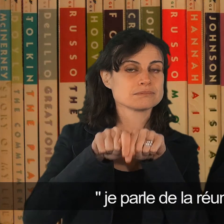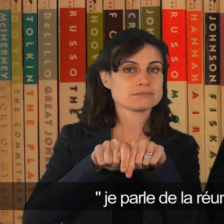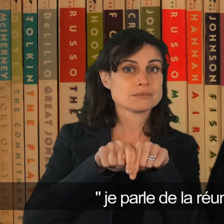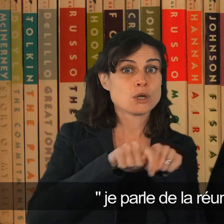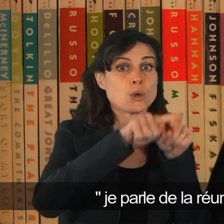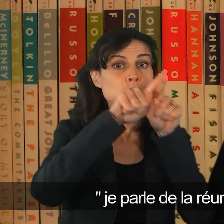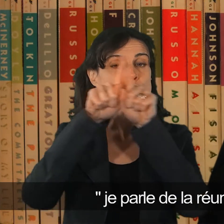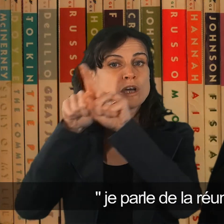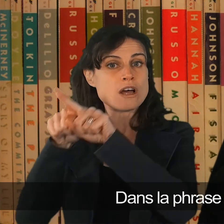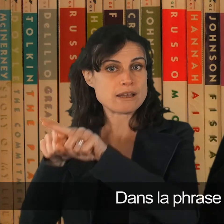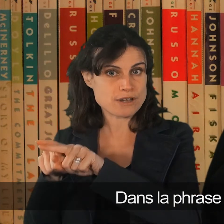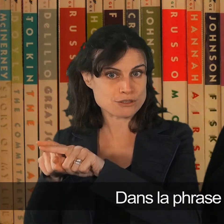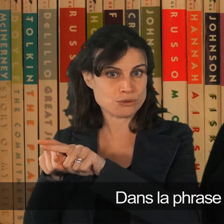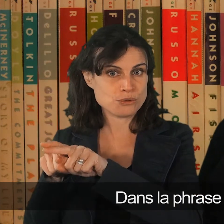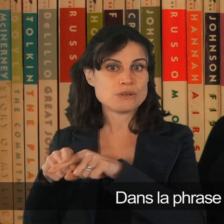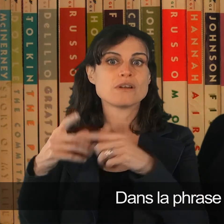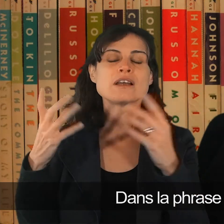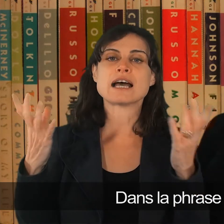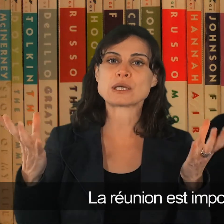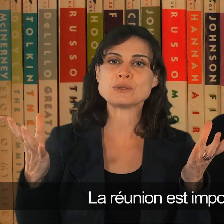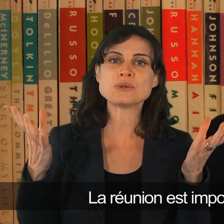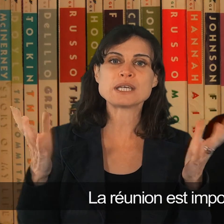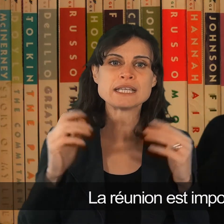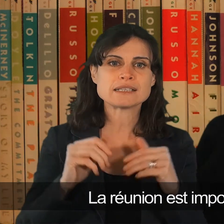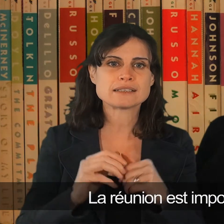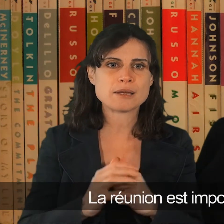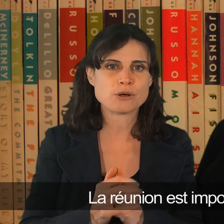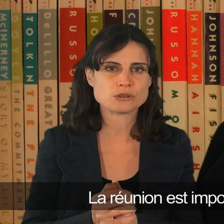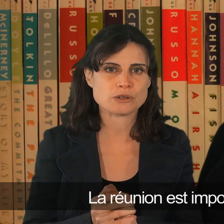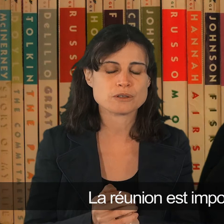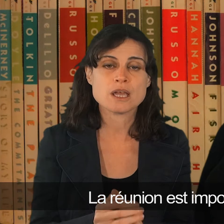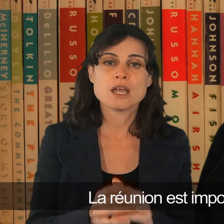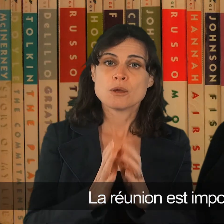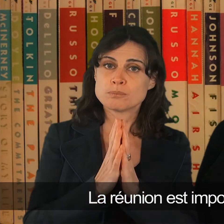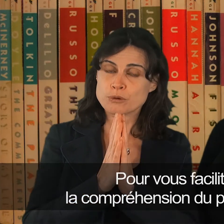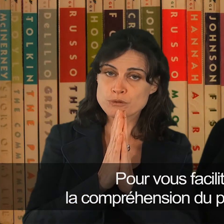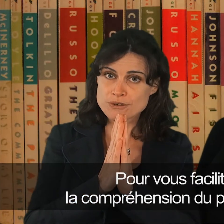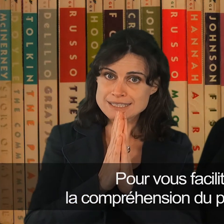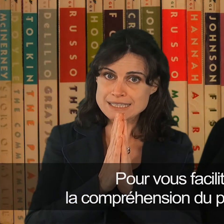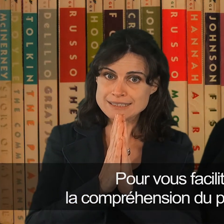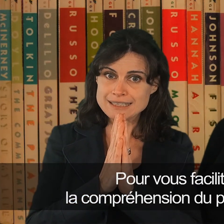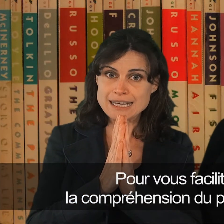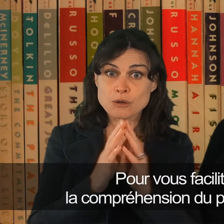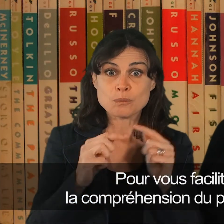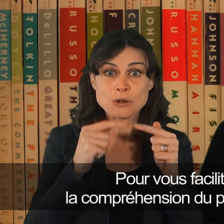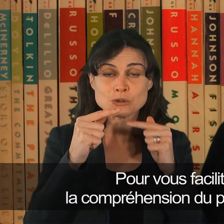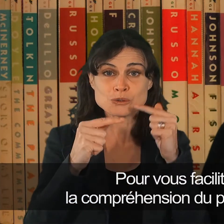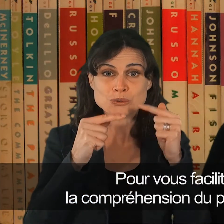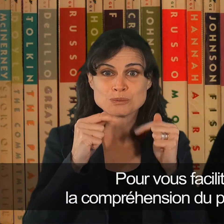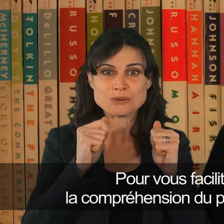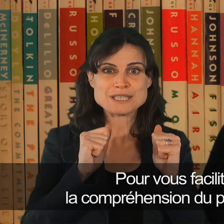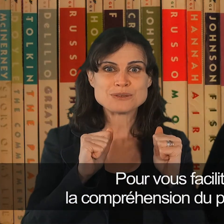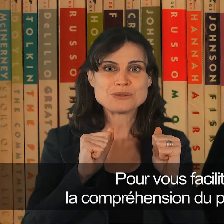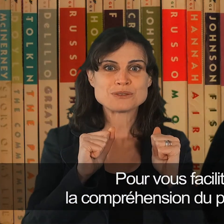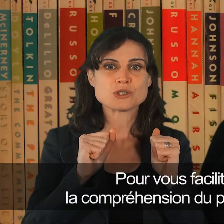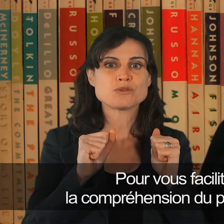de la réunion. Dans la phrase 2. La réunion est importante. Pour vous faciliter la compréhension